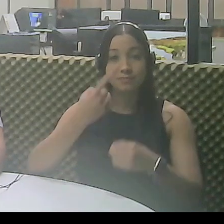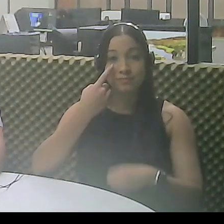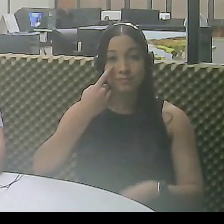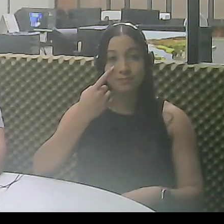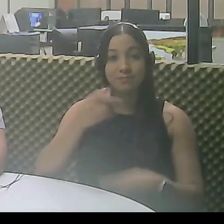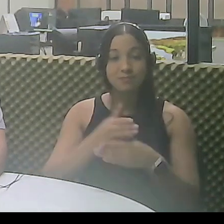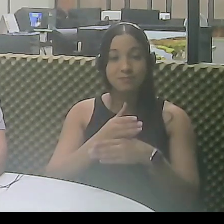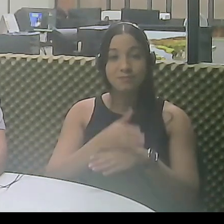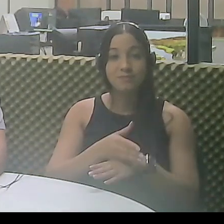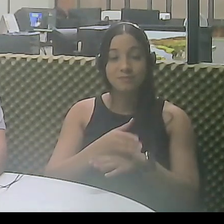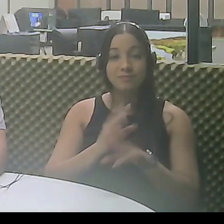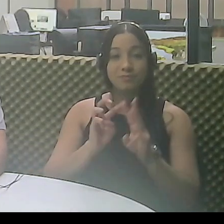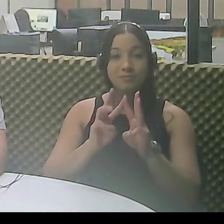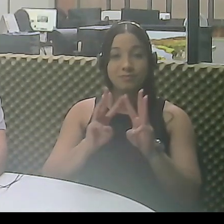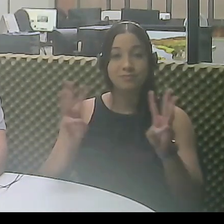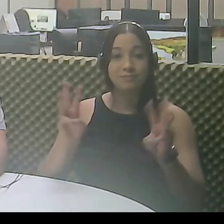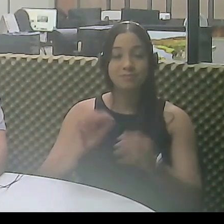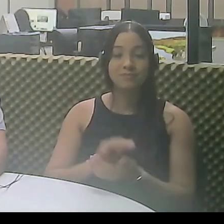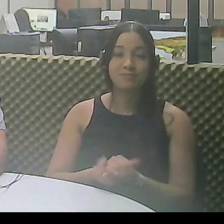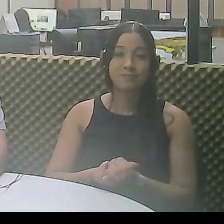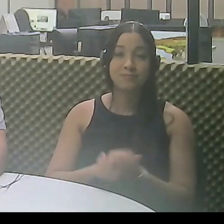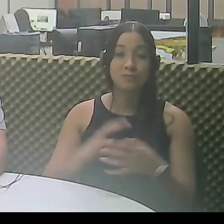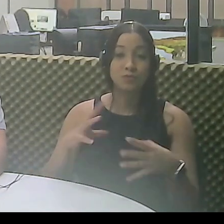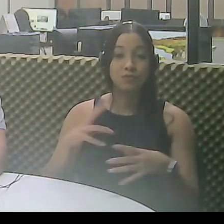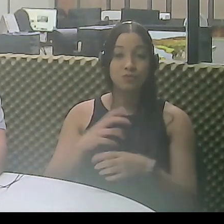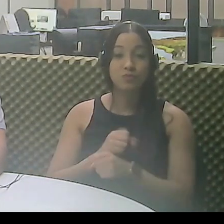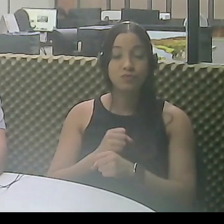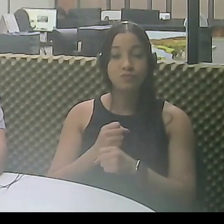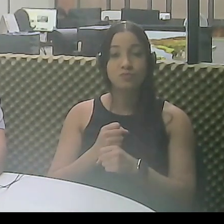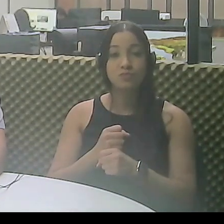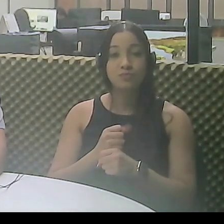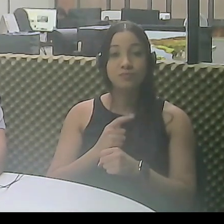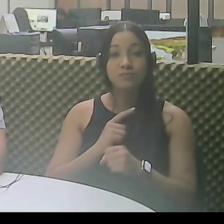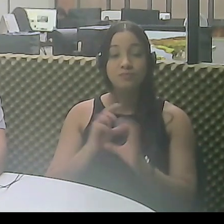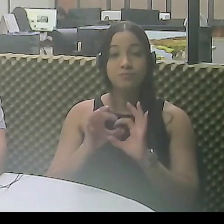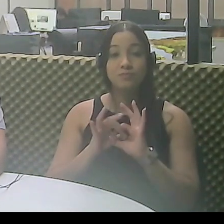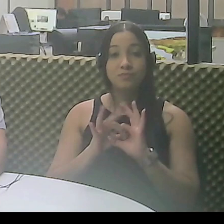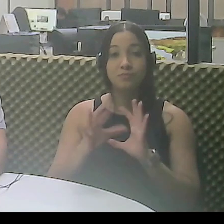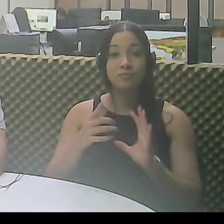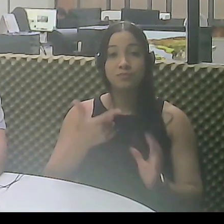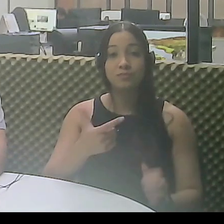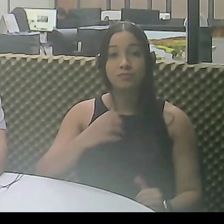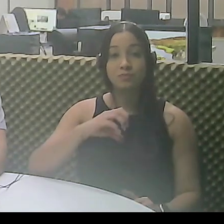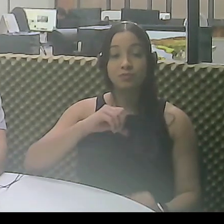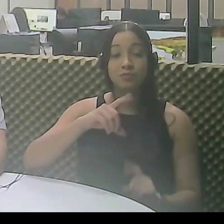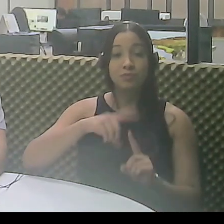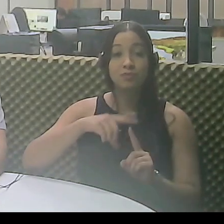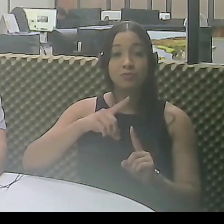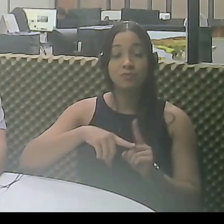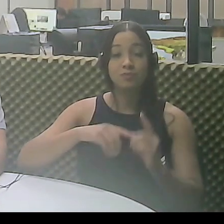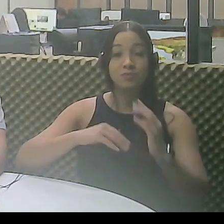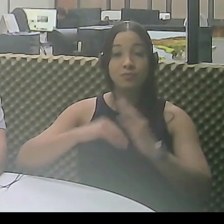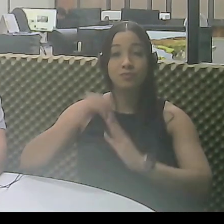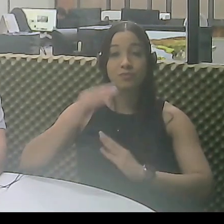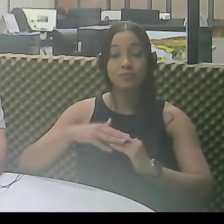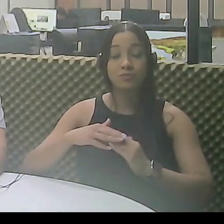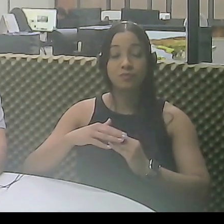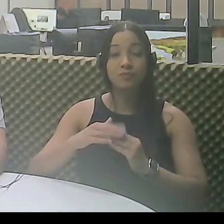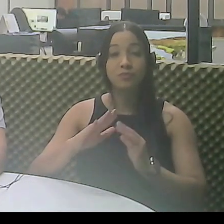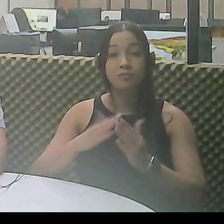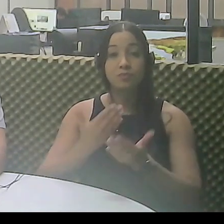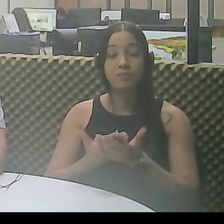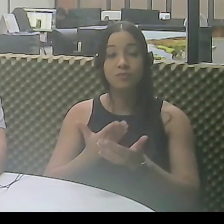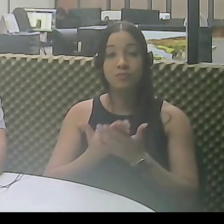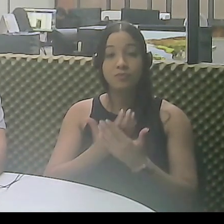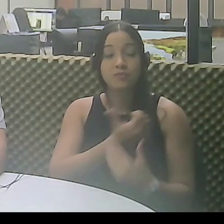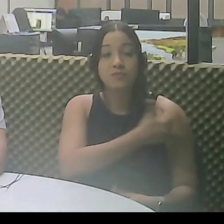pode acessar pelo nosso portal. Ao todo, o processo seletivo disponibiliza 29 tipos de cargos para os níveis de